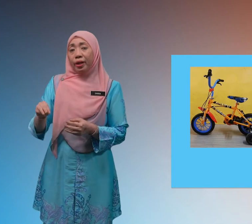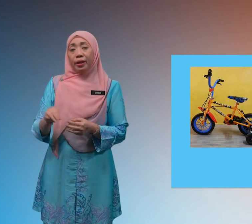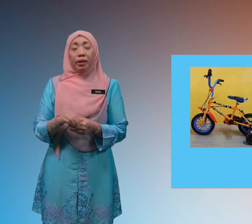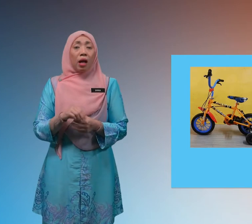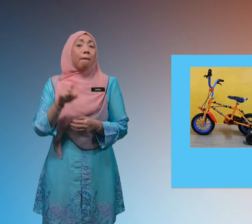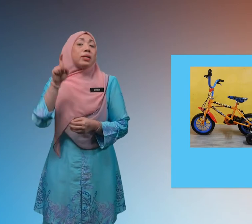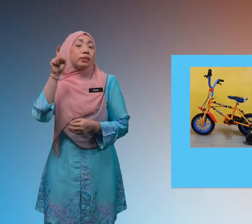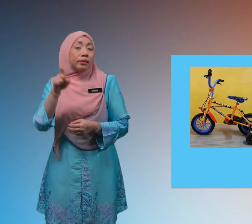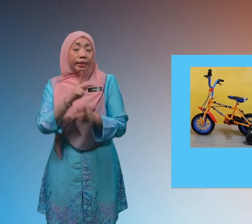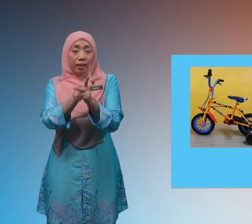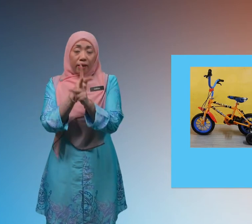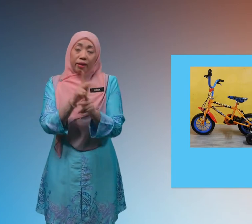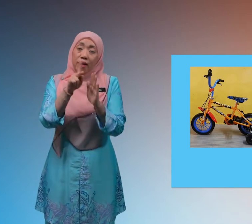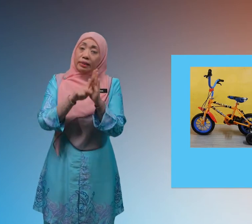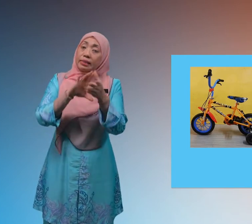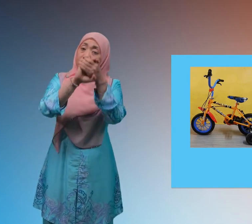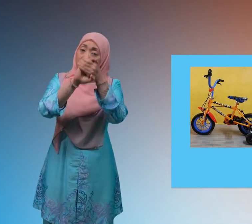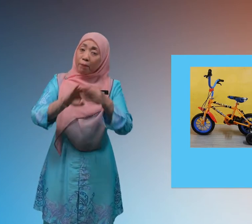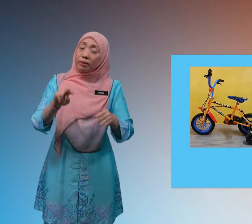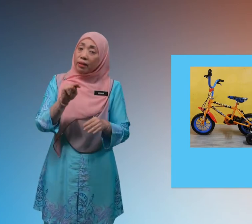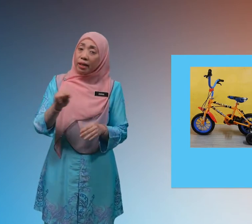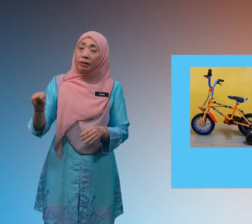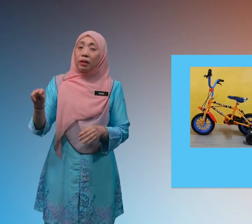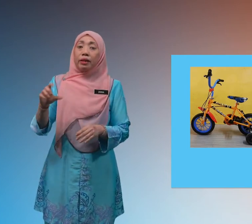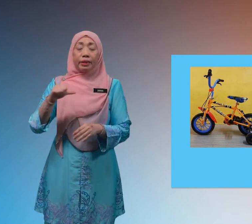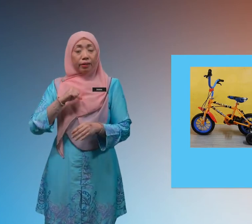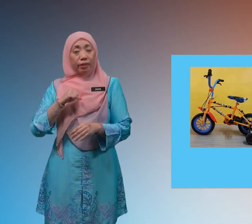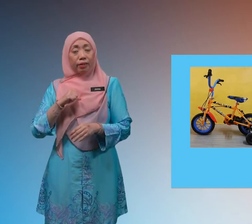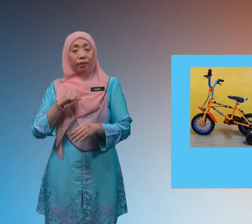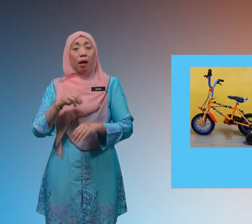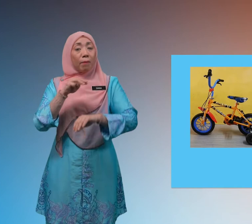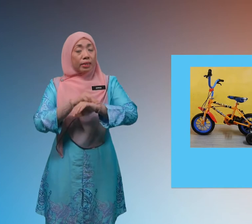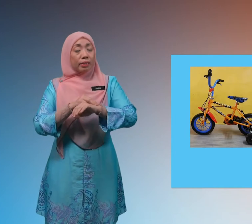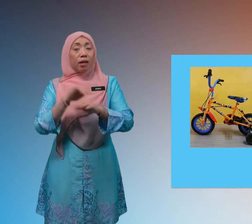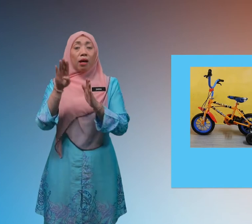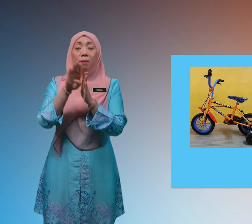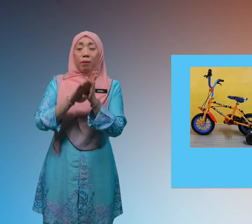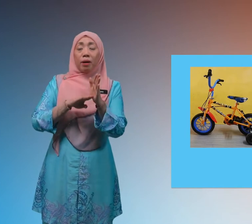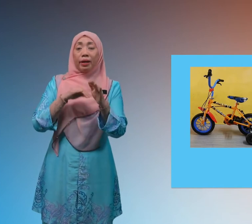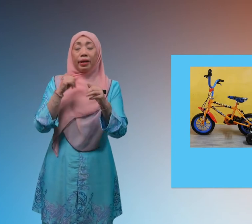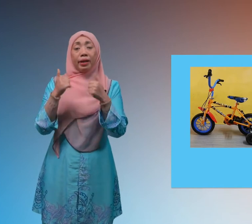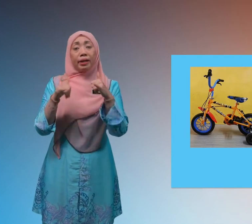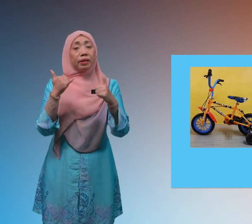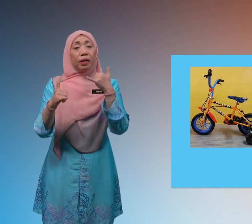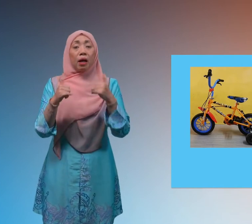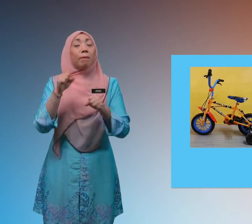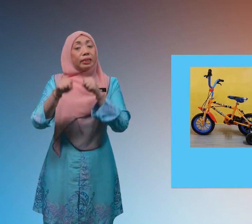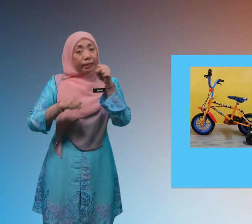Murid-murid, mesti jaga keselamatan diri masa bermain